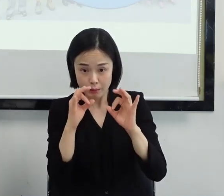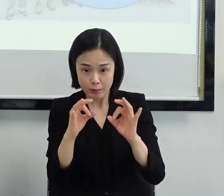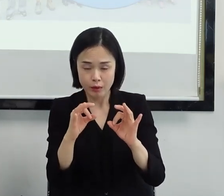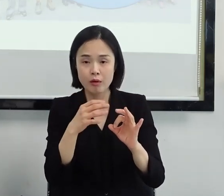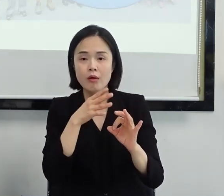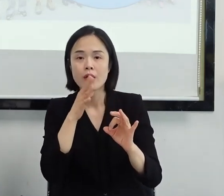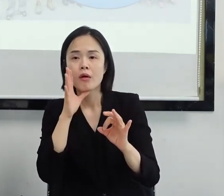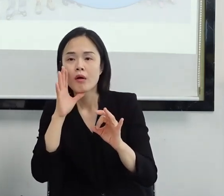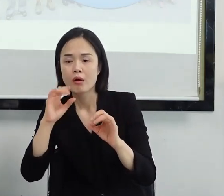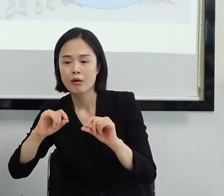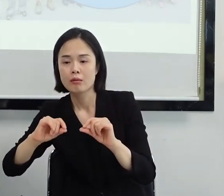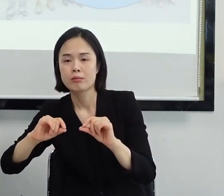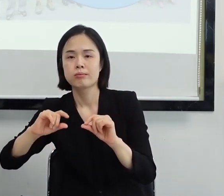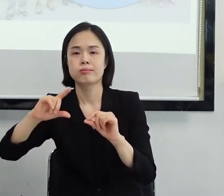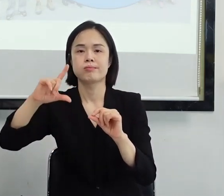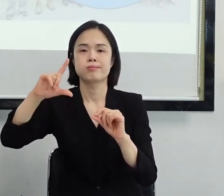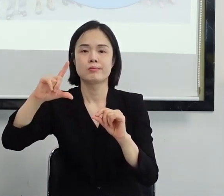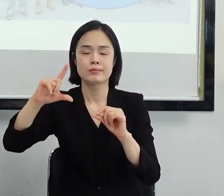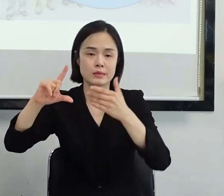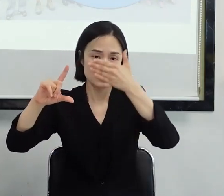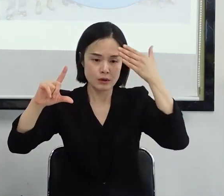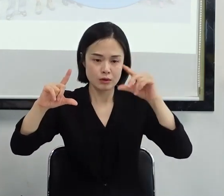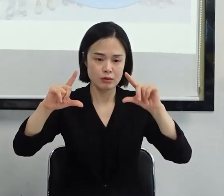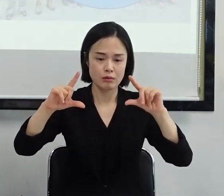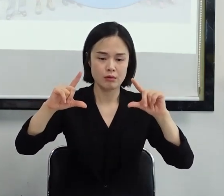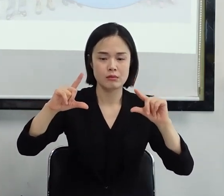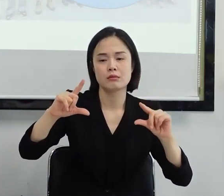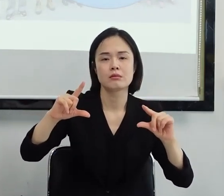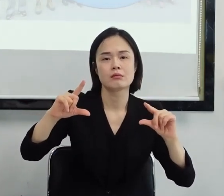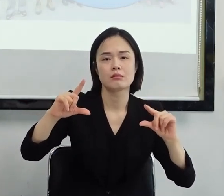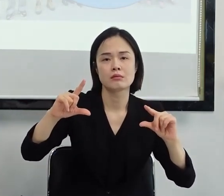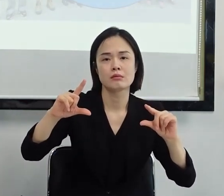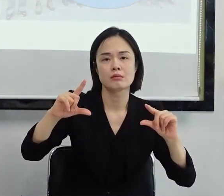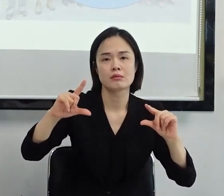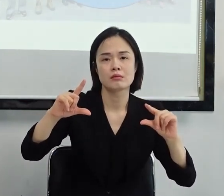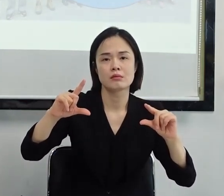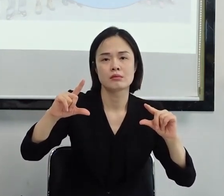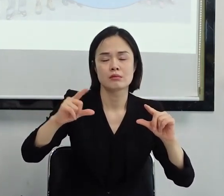있습니다. 아까 이제 뭐 각종 업종이라든가 어떤